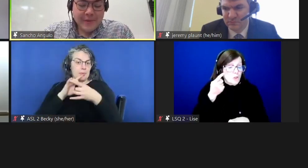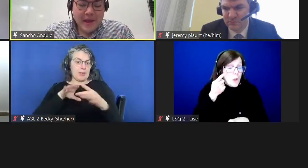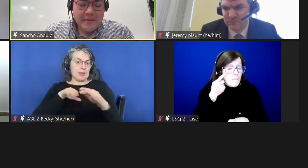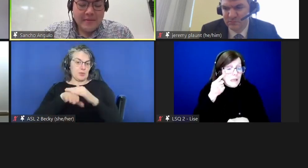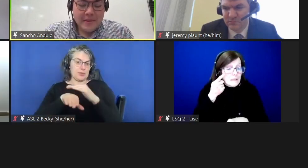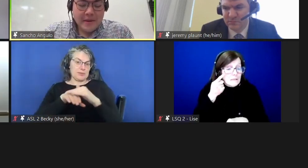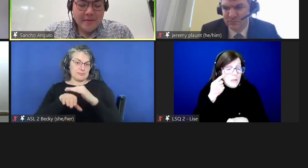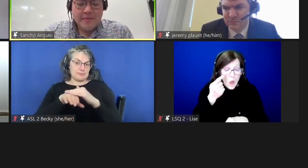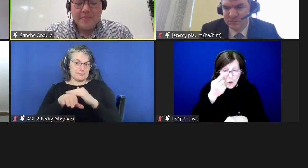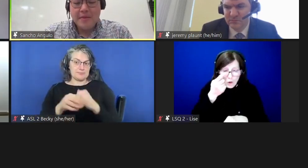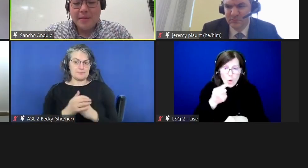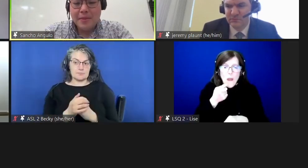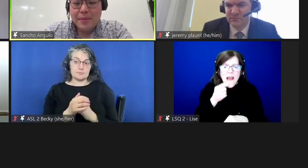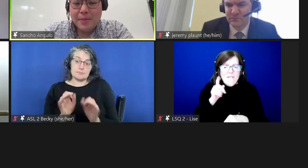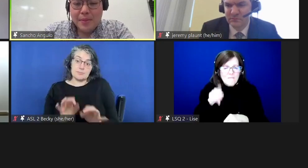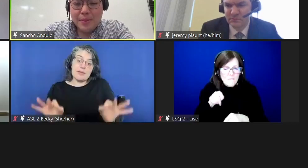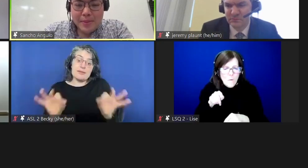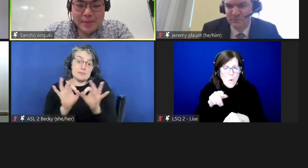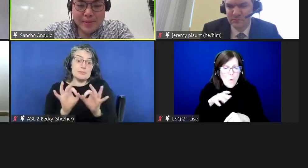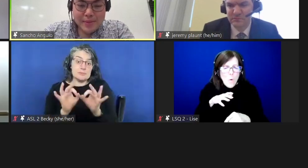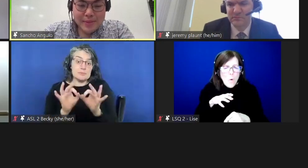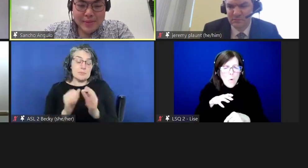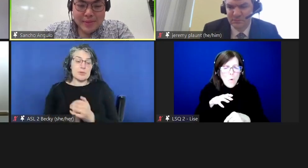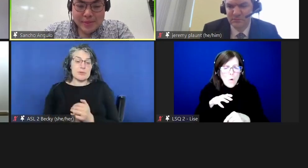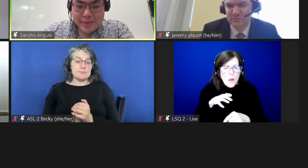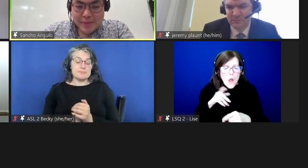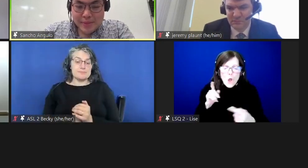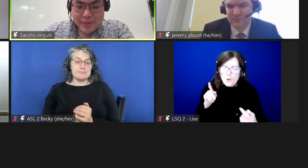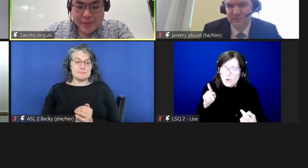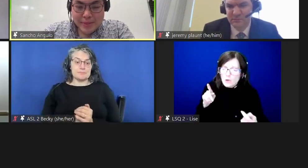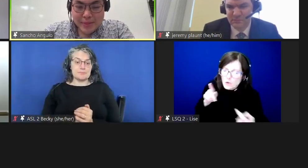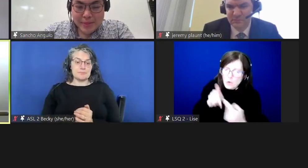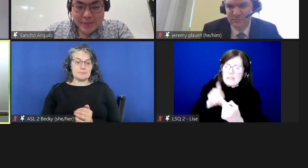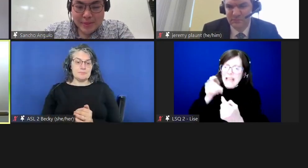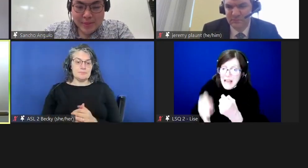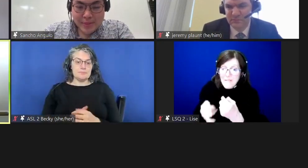je crois qu'il faut aller jusqu'au bout lorsqu'on veut améliorer la situation en matière d'accessibilité.